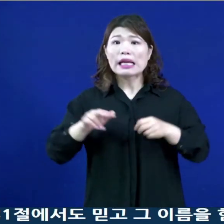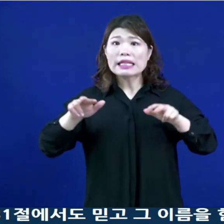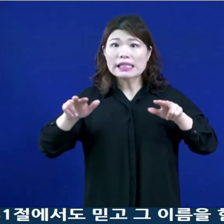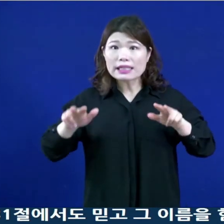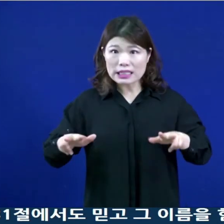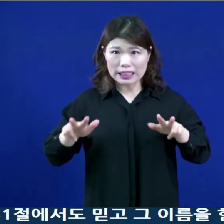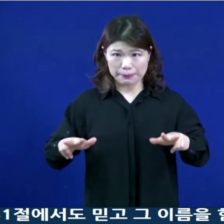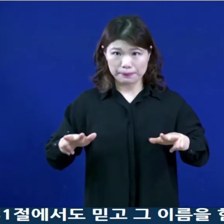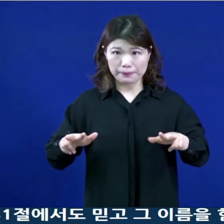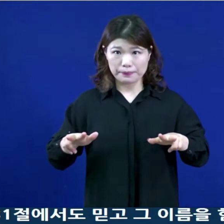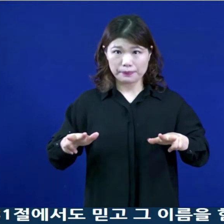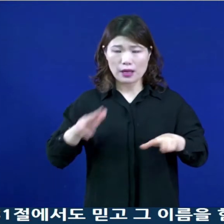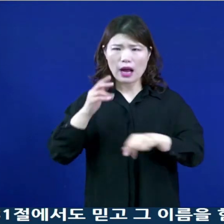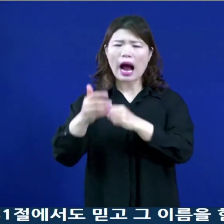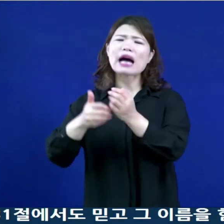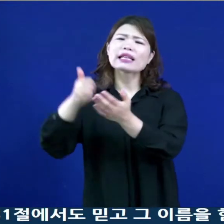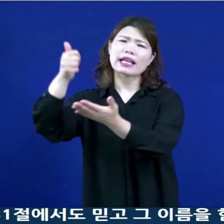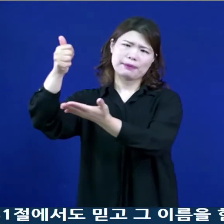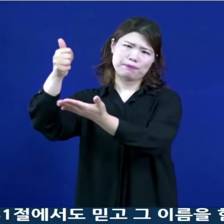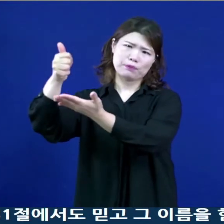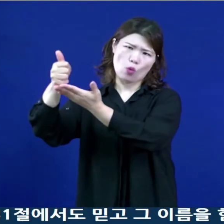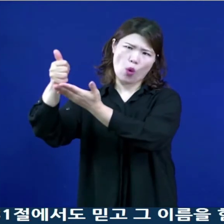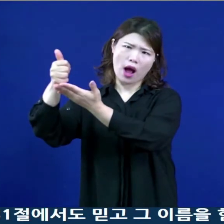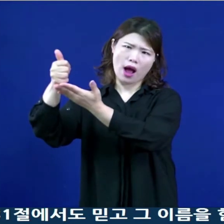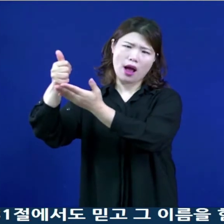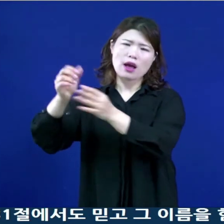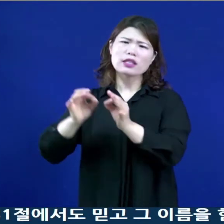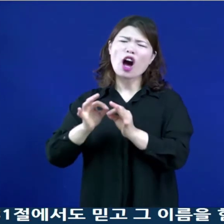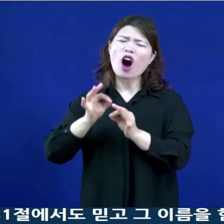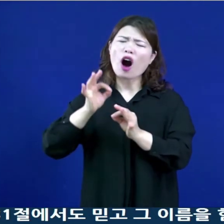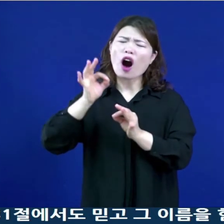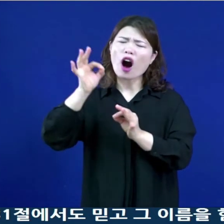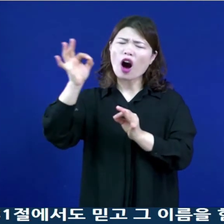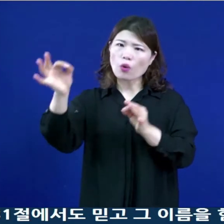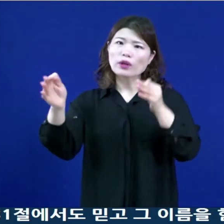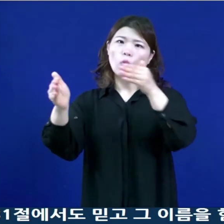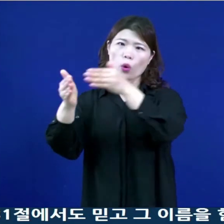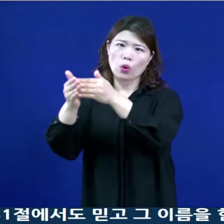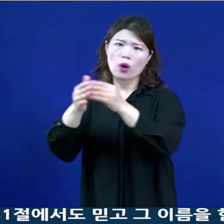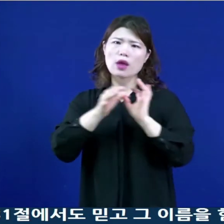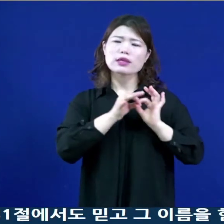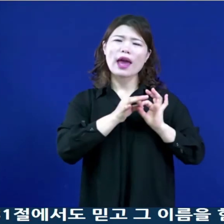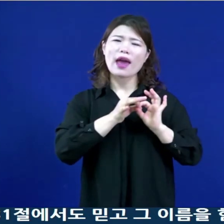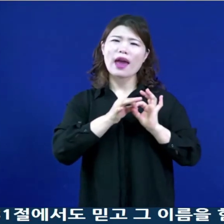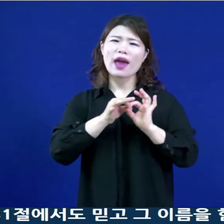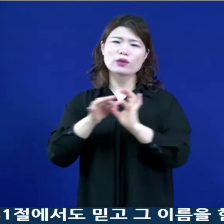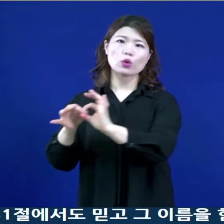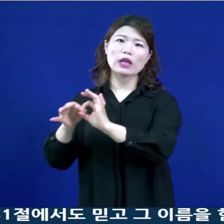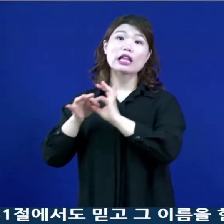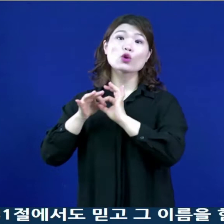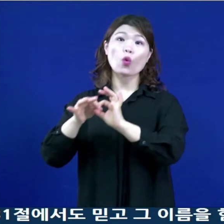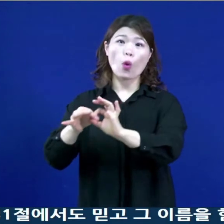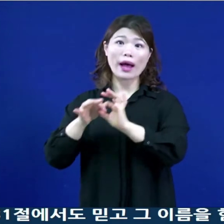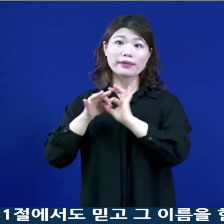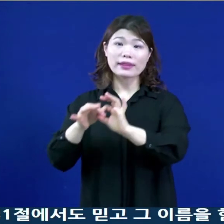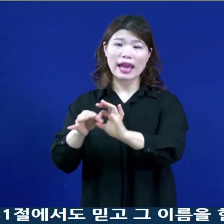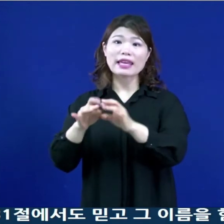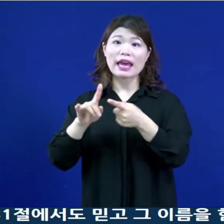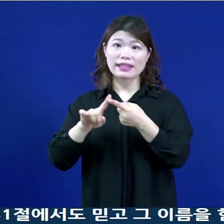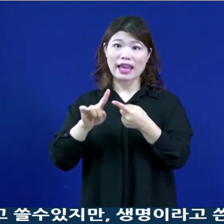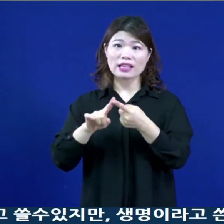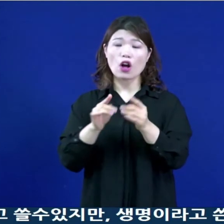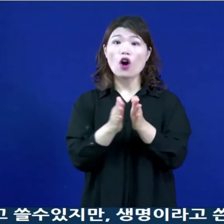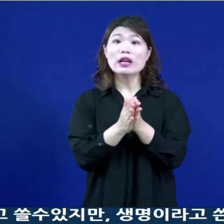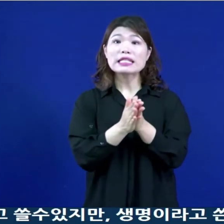지금 하나님과 영원토록 계속될 관계가 시작되어지는 것,